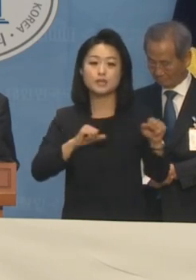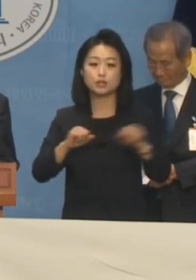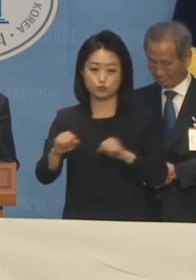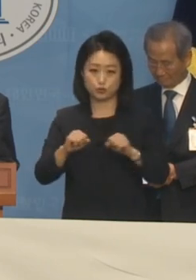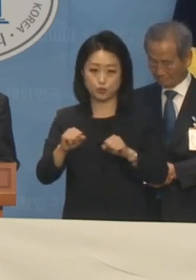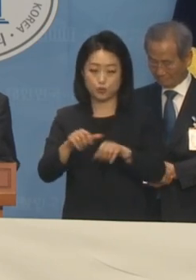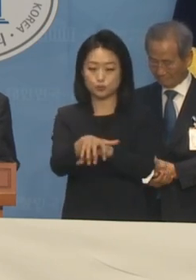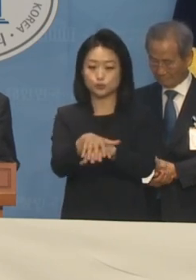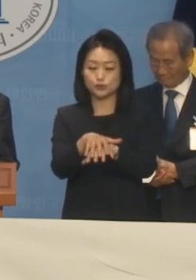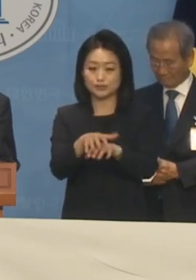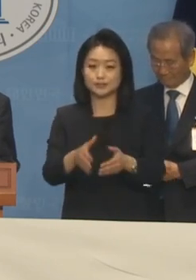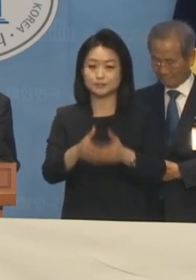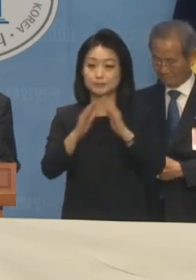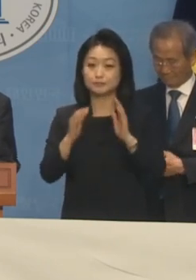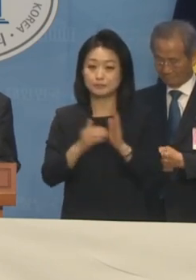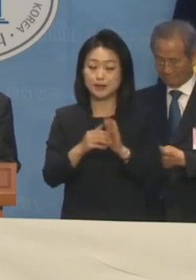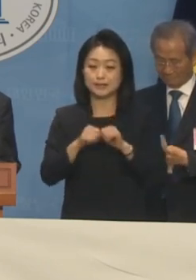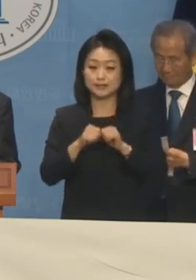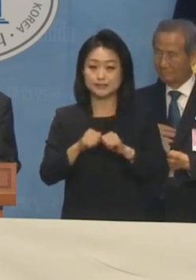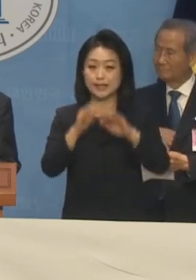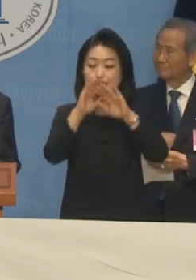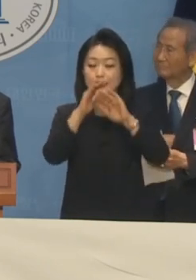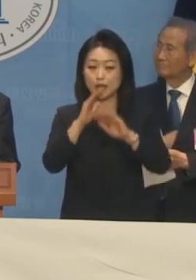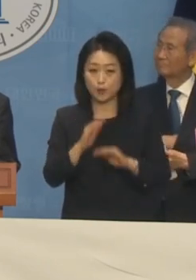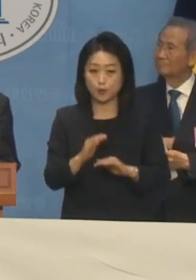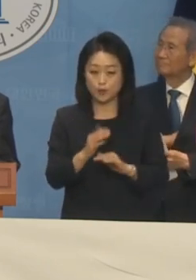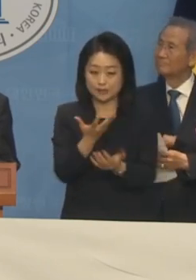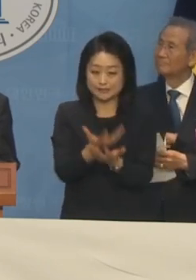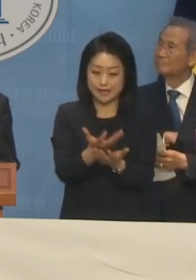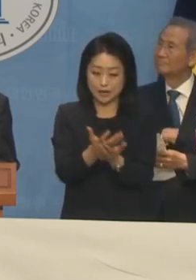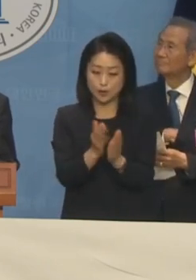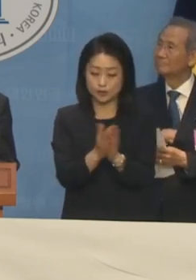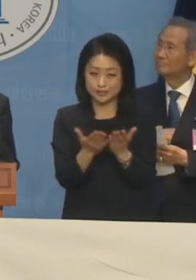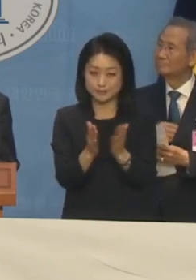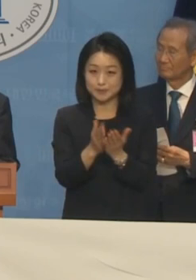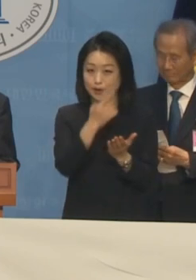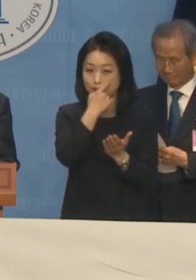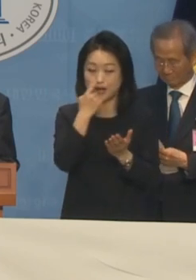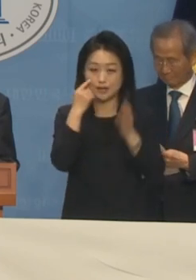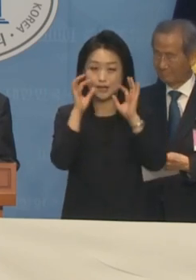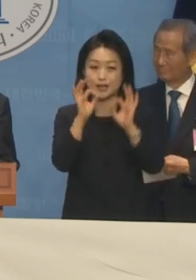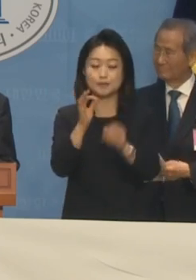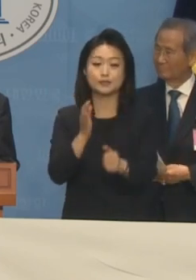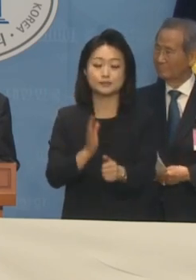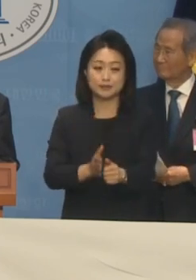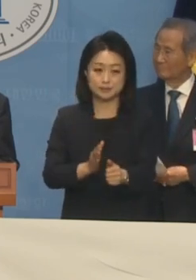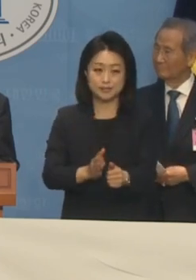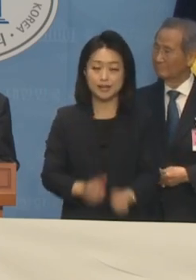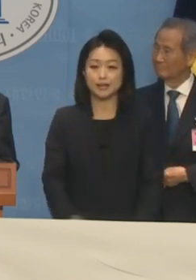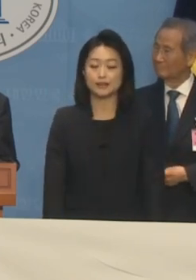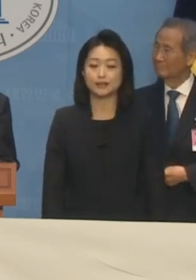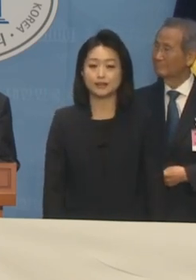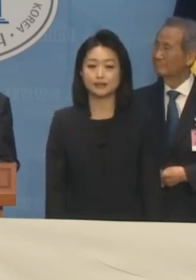국민운동기구입니다. 자세한 내용은 자료집을 참조해 주시기 바랍니다.